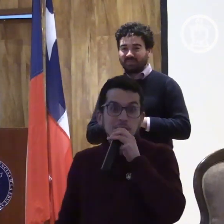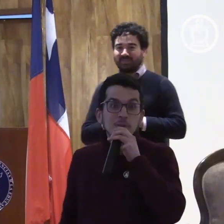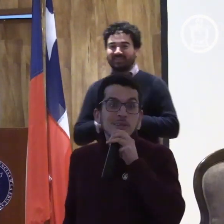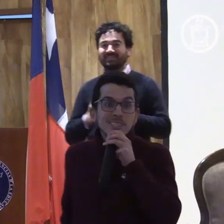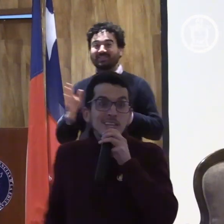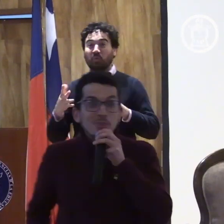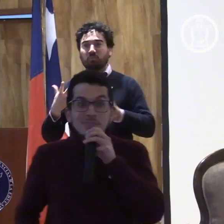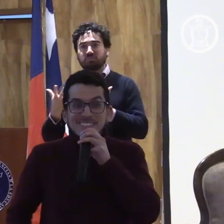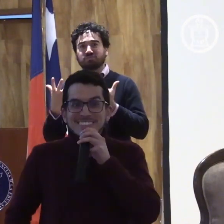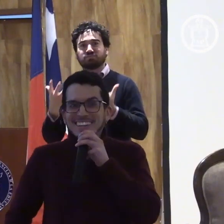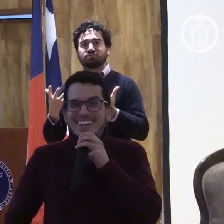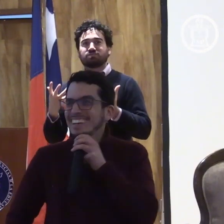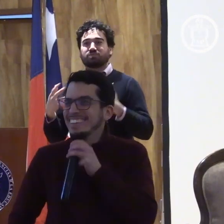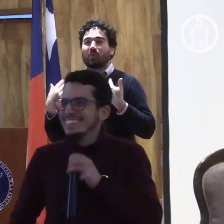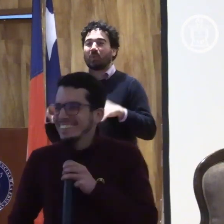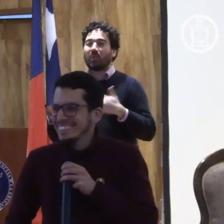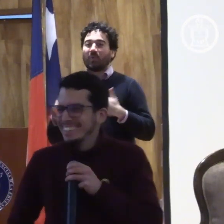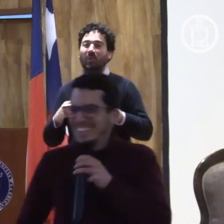Uy, está lleno el salón.